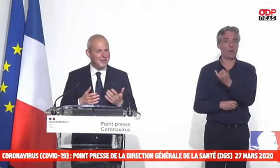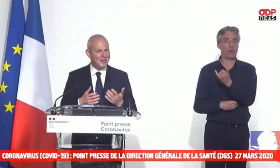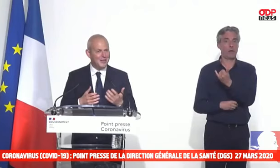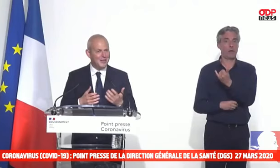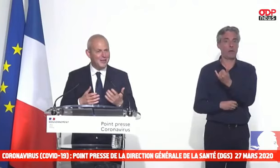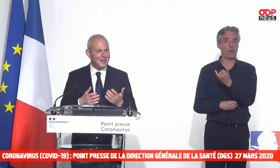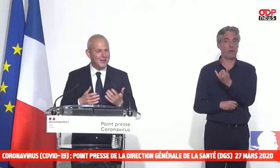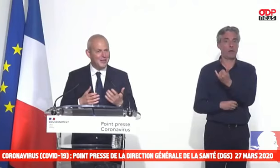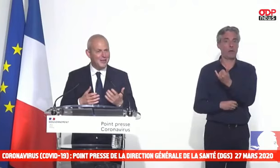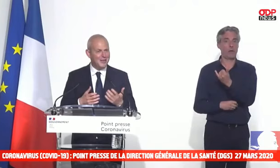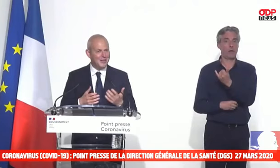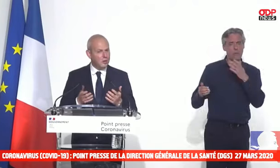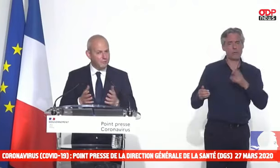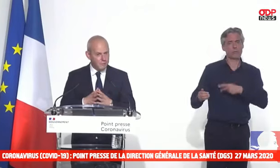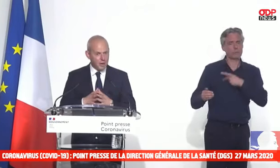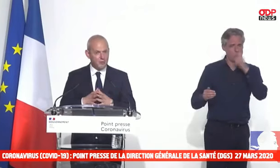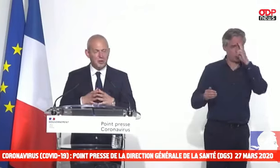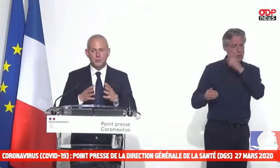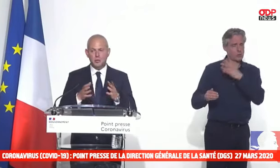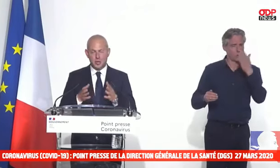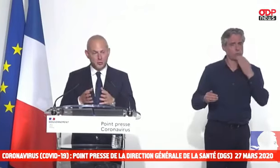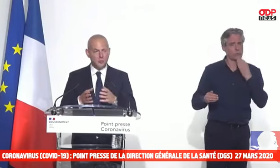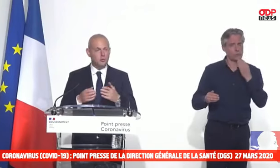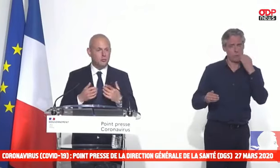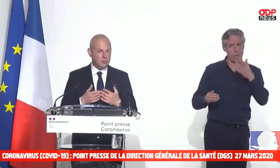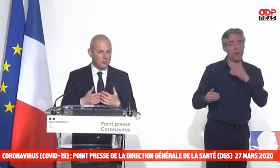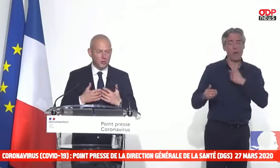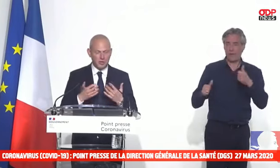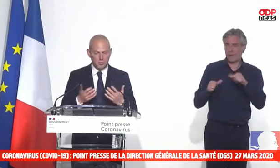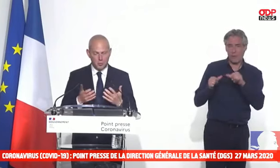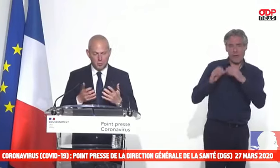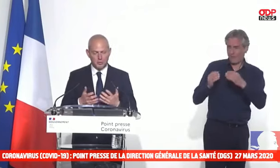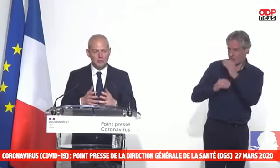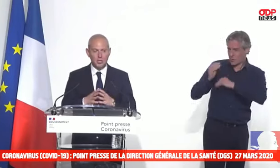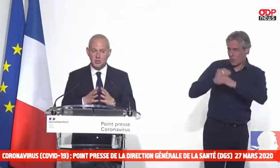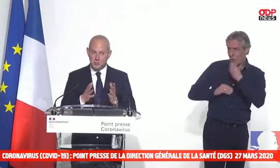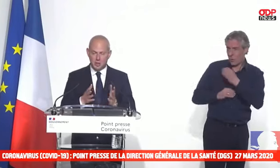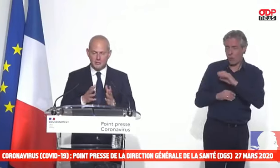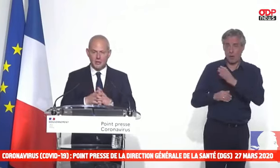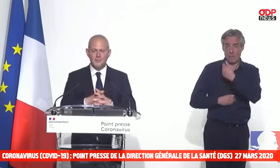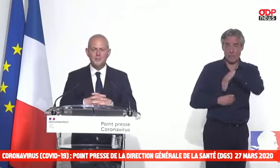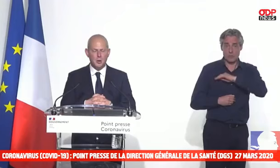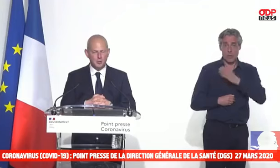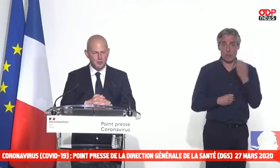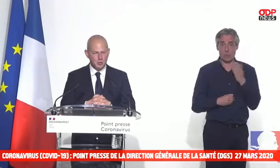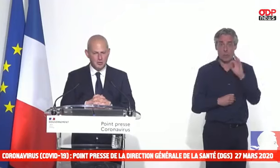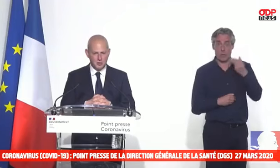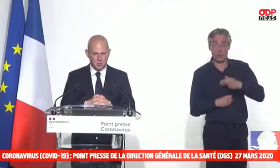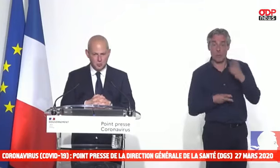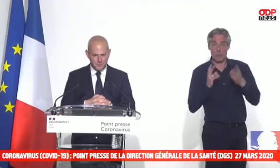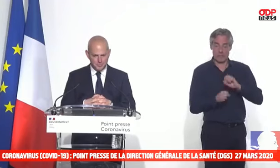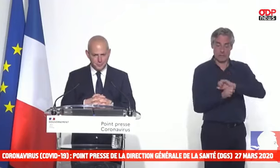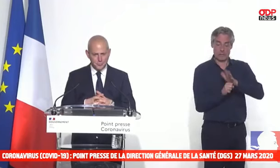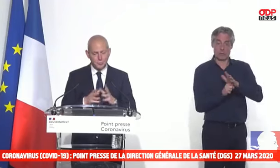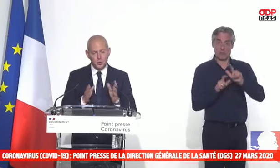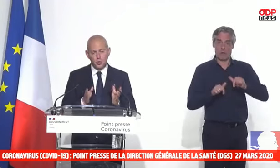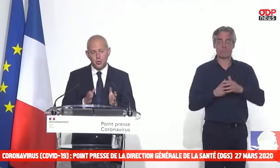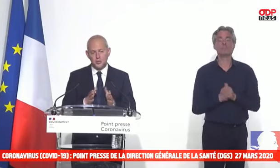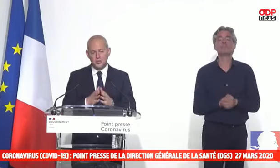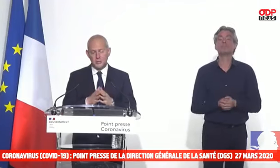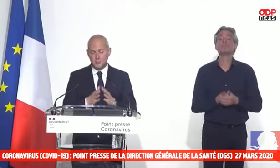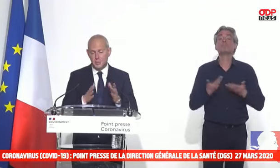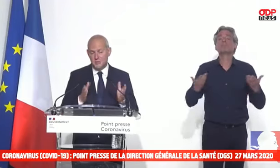termes de prise en charge si par hasard on développe des symptômes. Ce que l'on sait, même si c'est assez rare, c'est que des personnes qui ont des symptômes